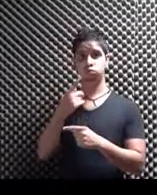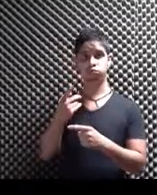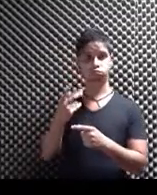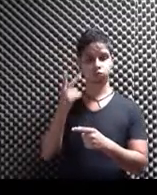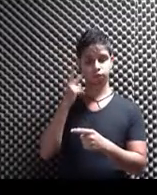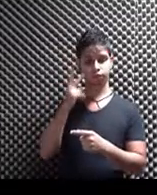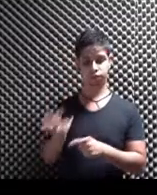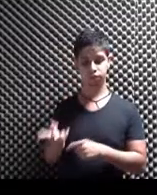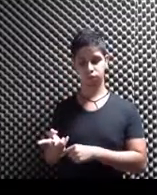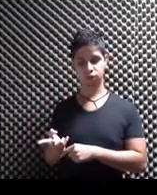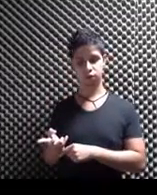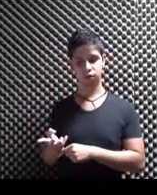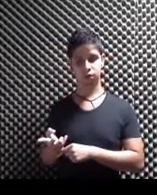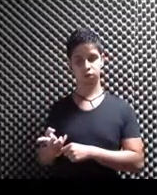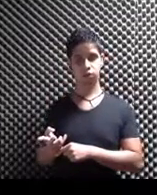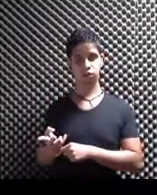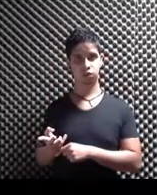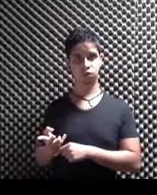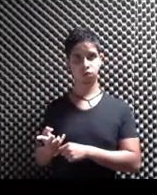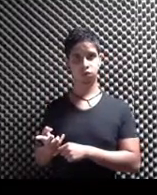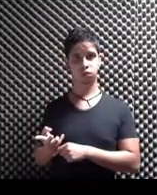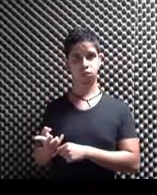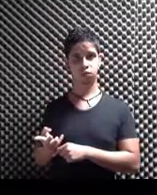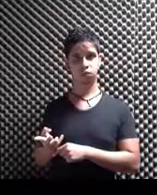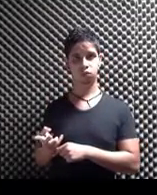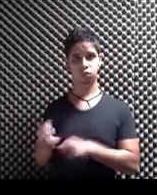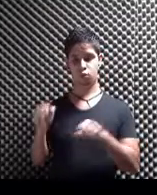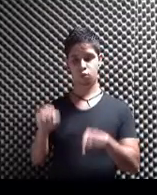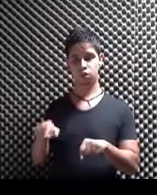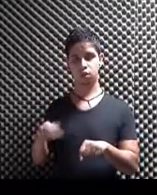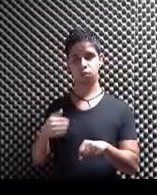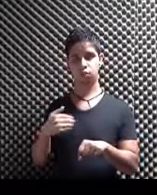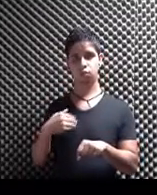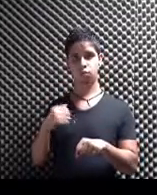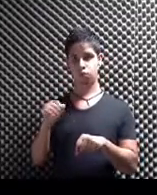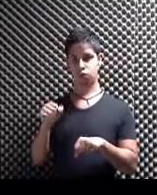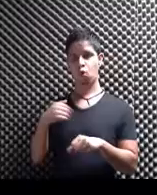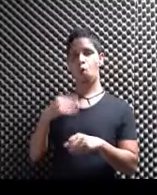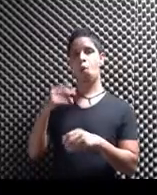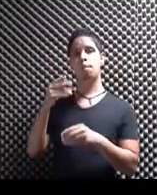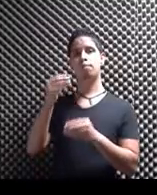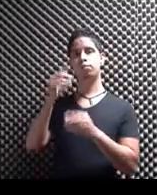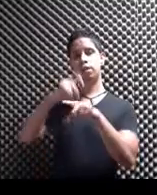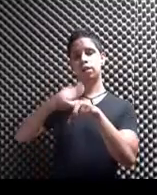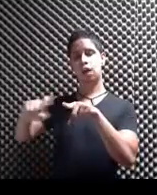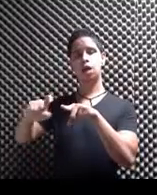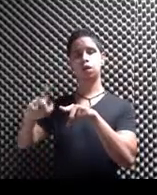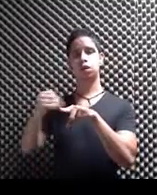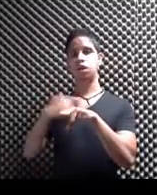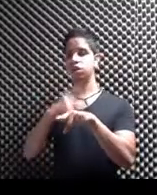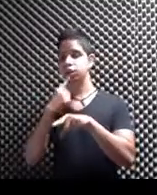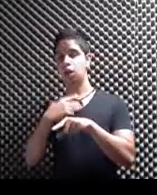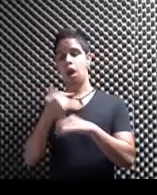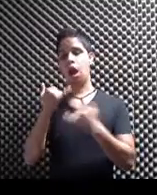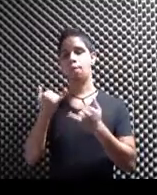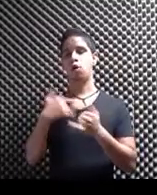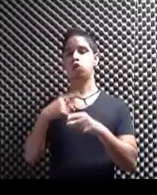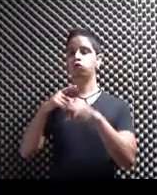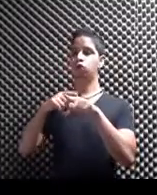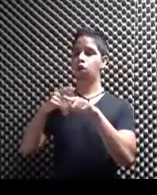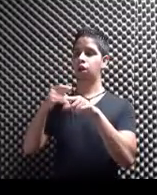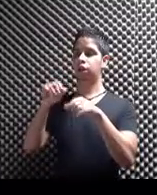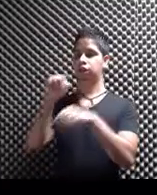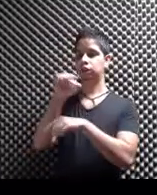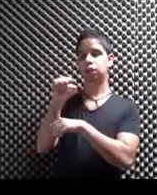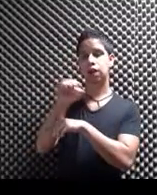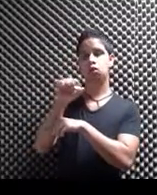puede uno entonces poner el mensaje incluso personalizado puede ser estoy manejando en estos momentos te llamo